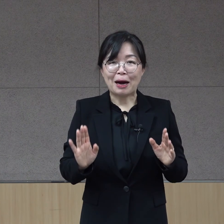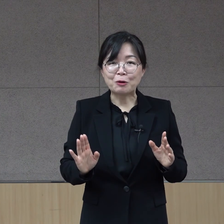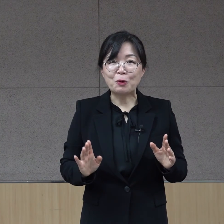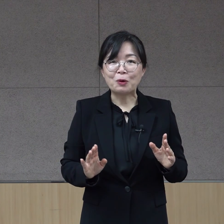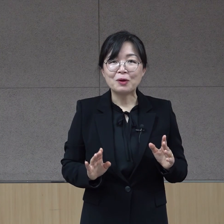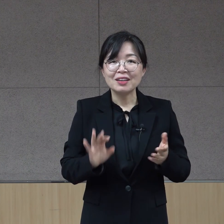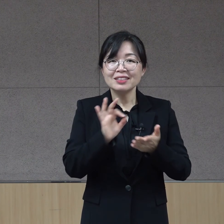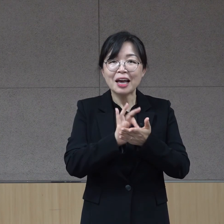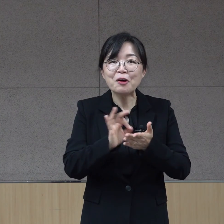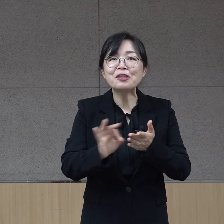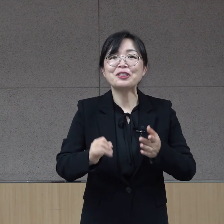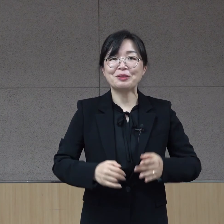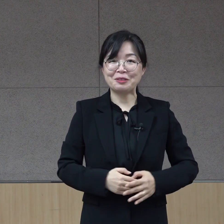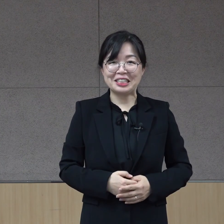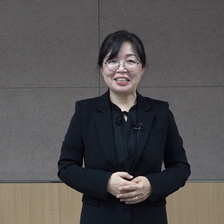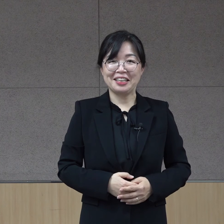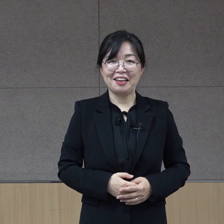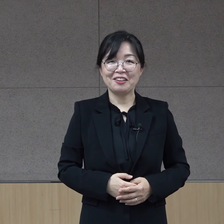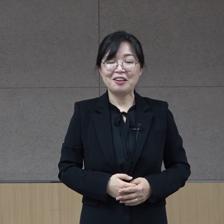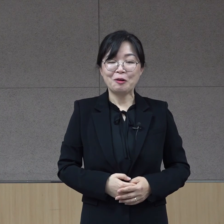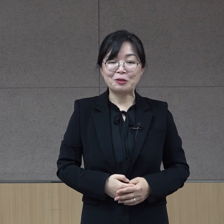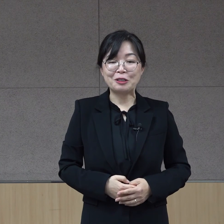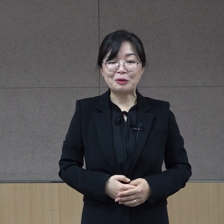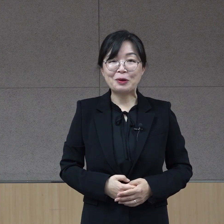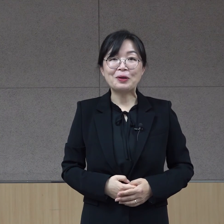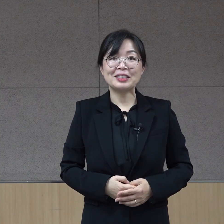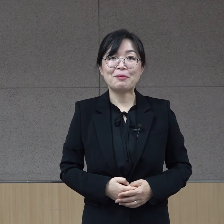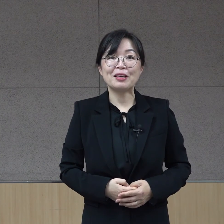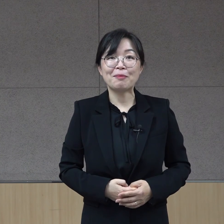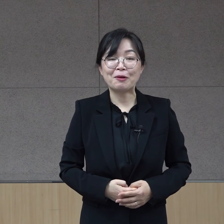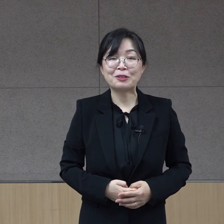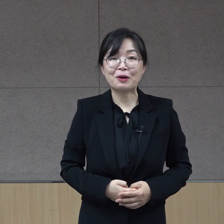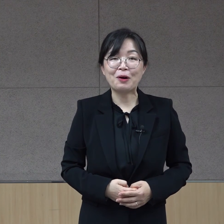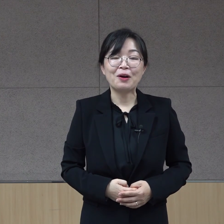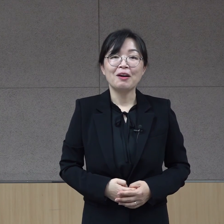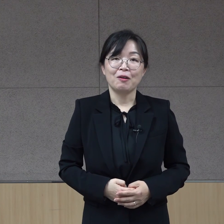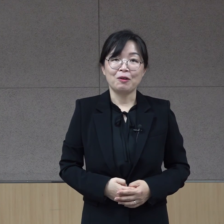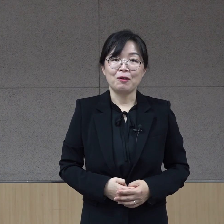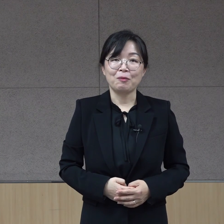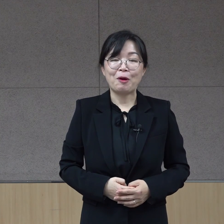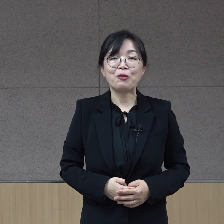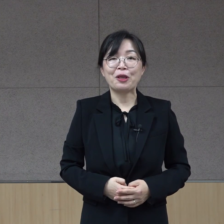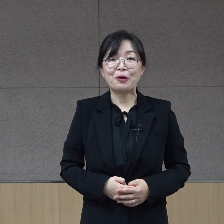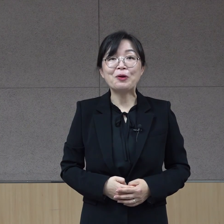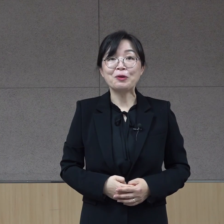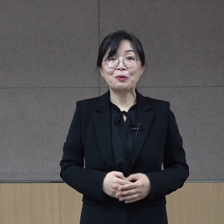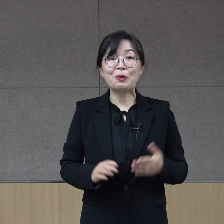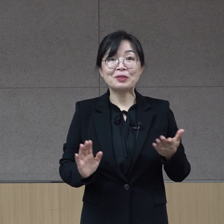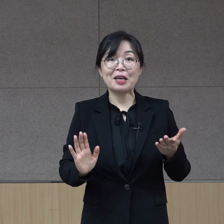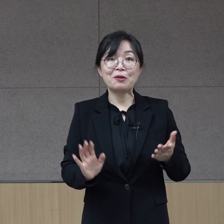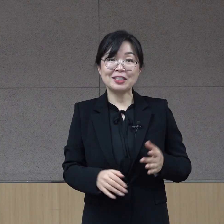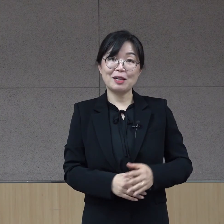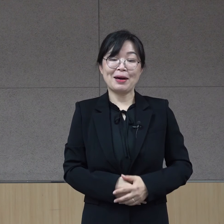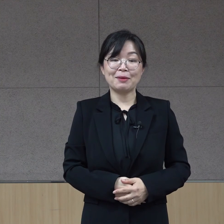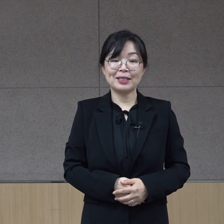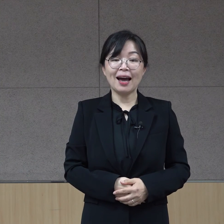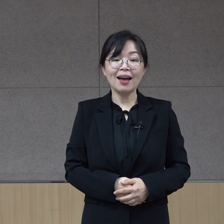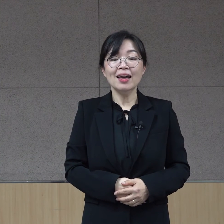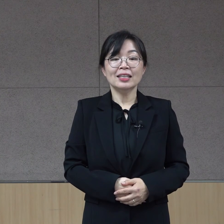바로 사용할 수 있는 문장이네요. 오늘도 재밌게 배워서 배운 내용 꼭 사용할 수 있길 바랍니다. 자,